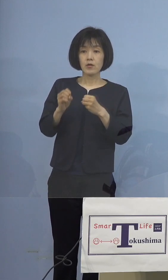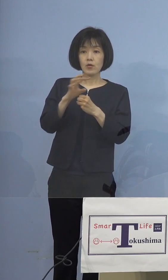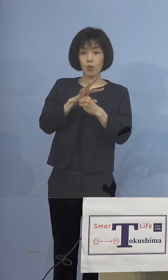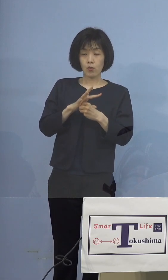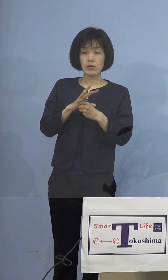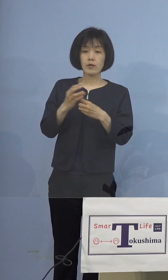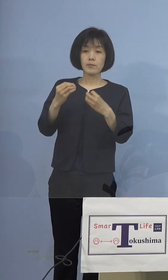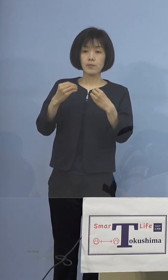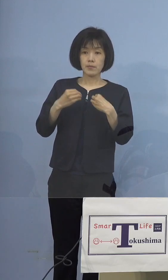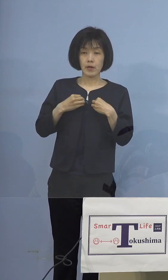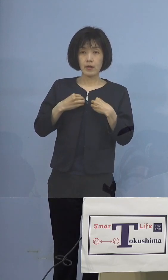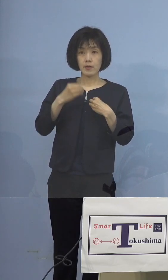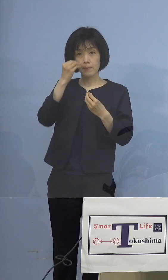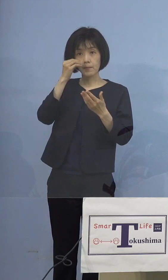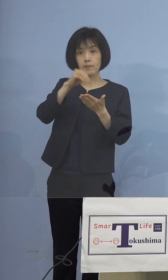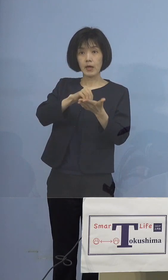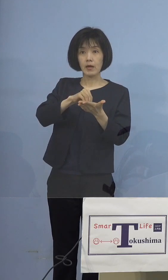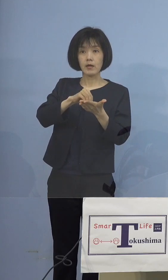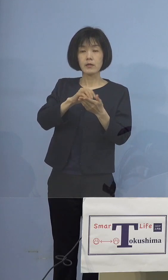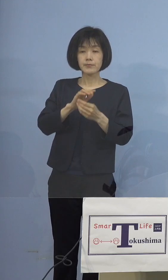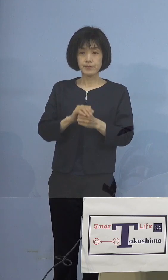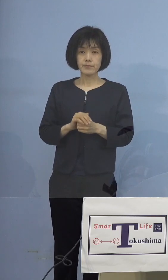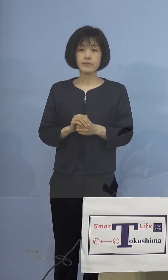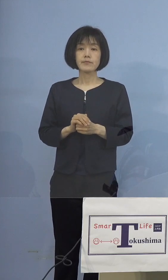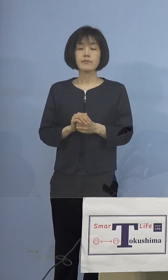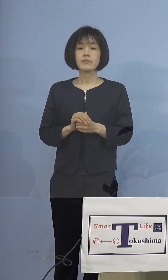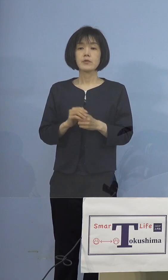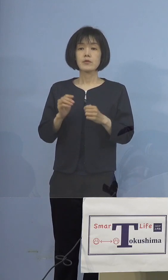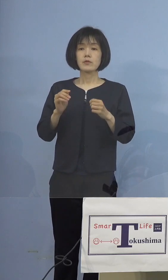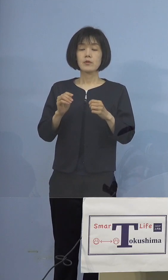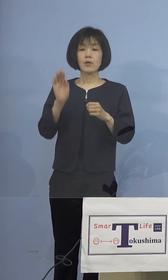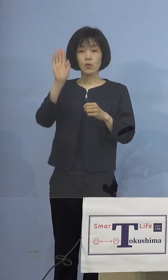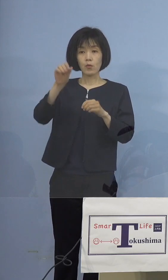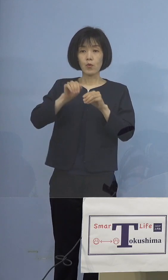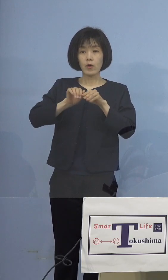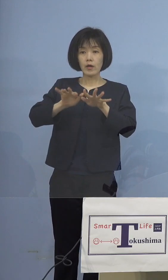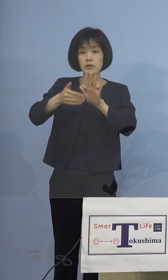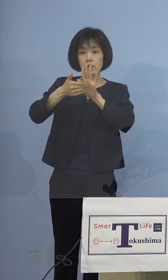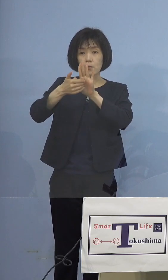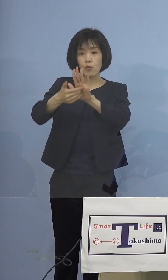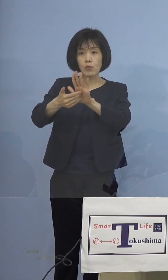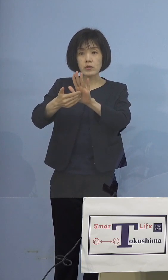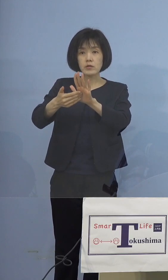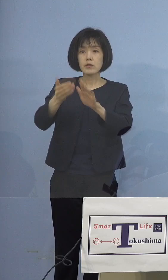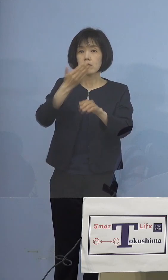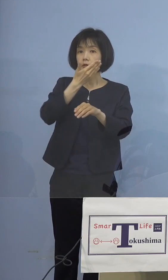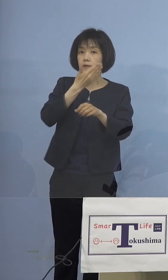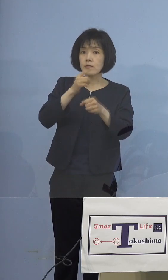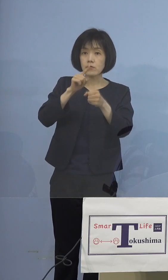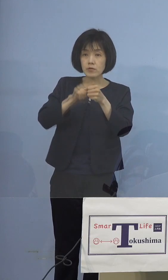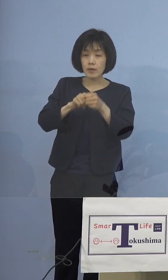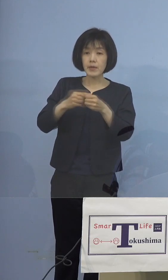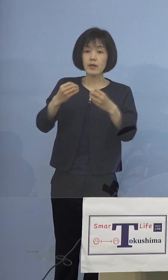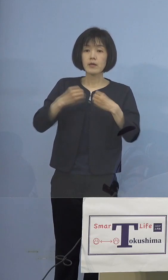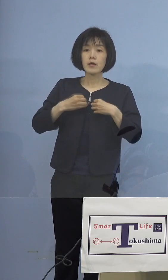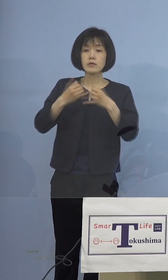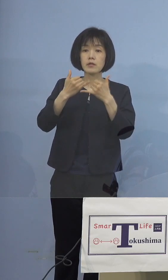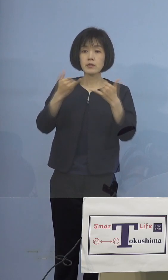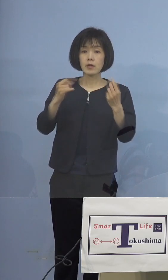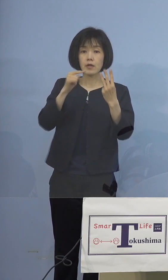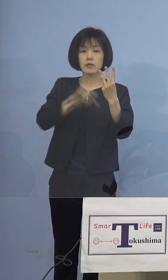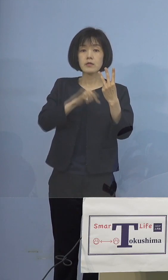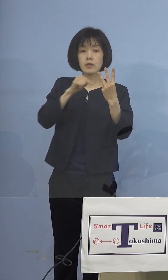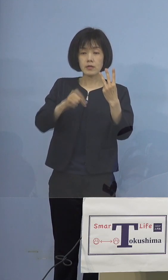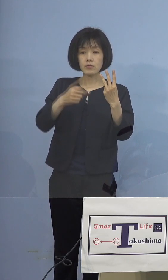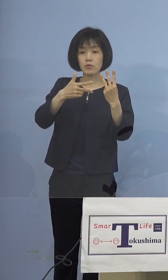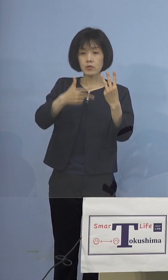染者の発生が確認されました。公衆衛生上の観点から感染された方がお住まいの市町村